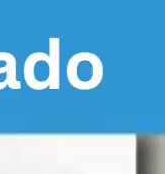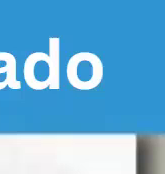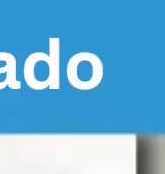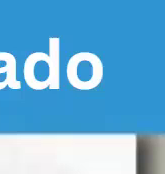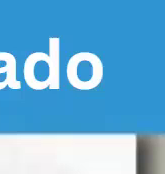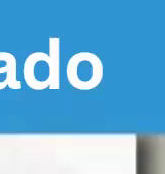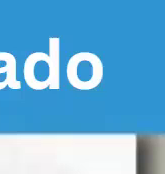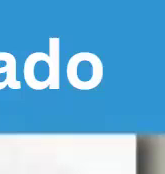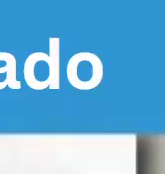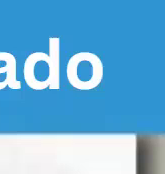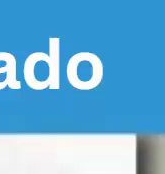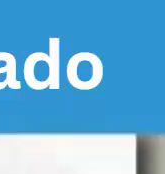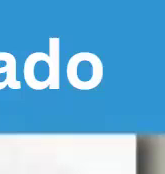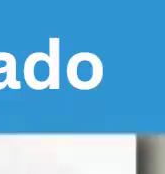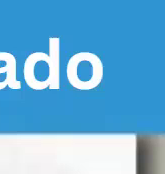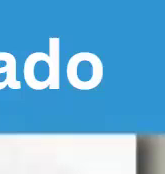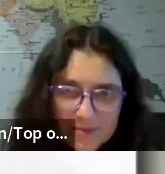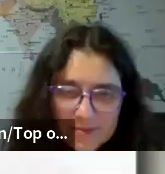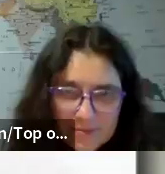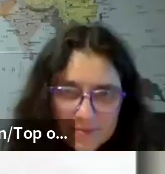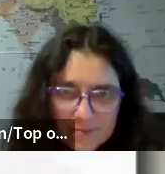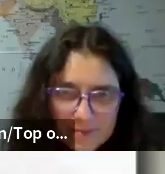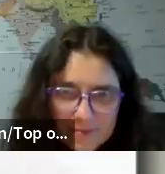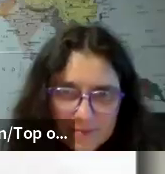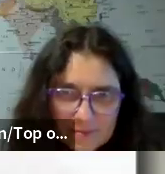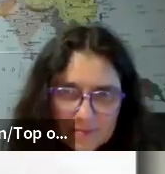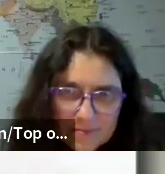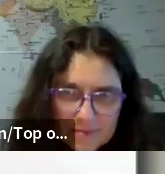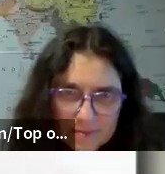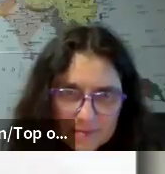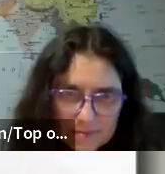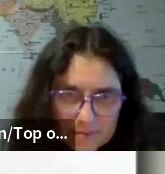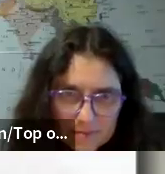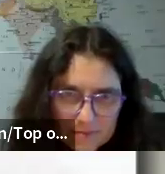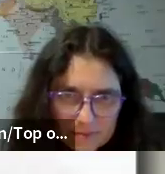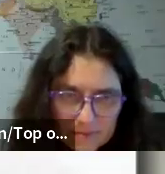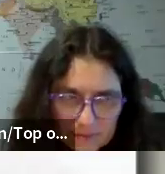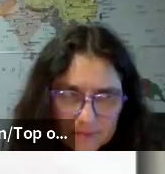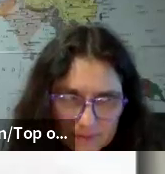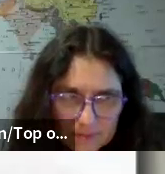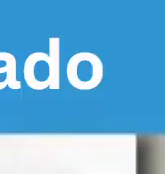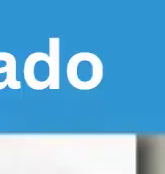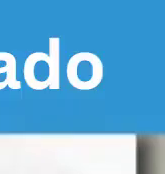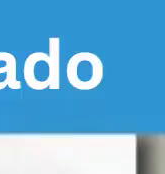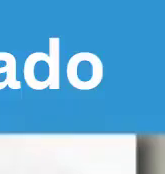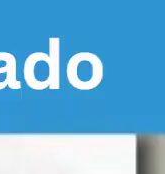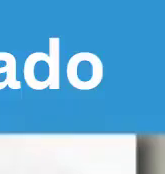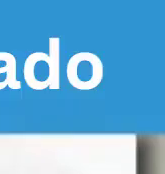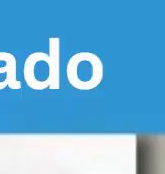ruido, no les molesta, Claro. que les produce eso, y eso yo creo que ahí tendrían que también evaluar ese punto de